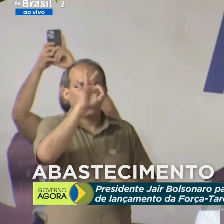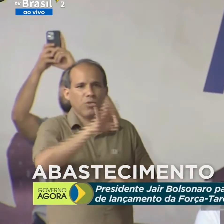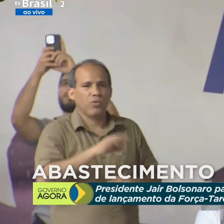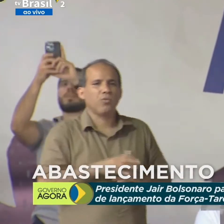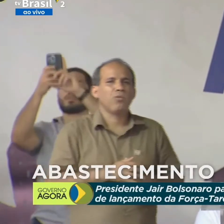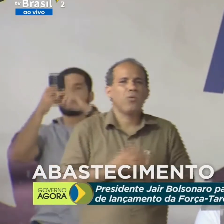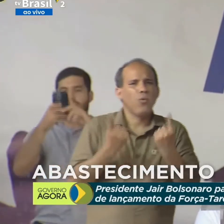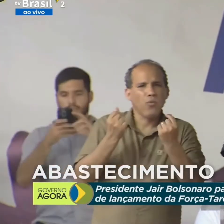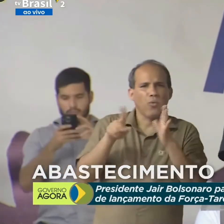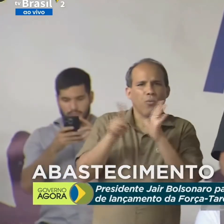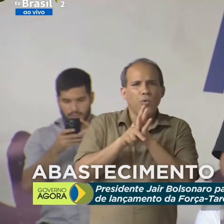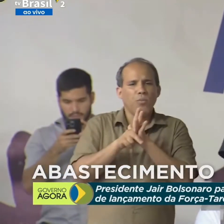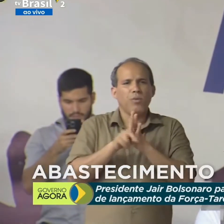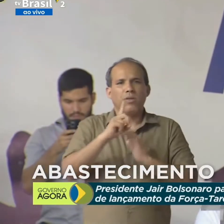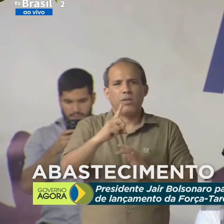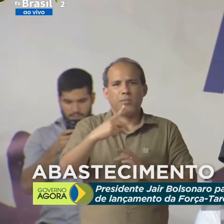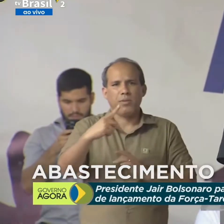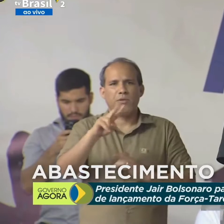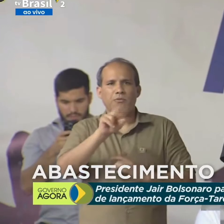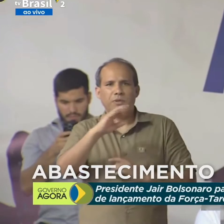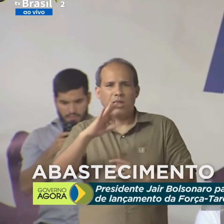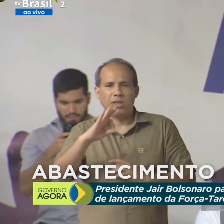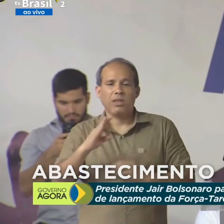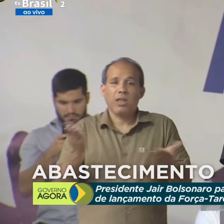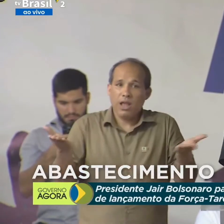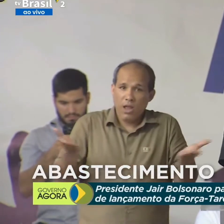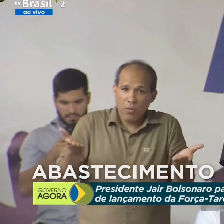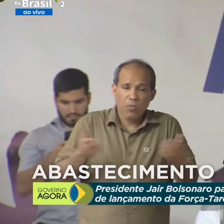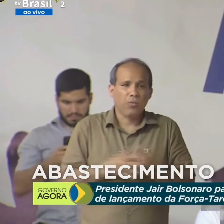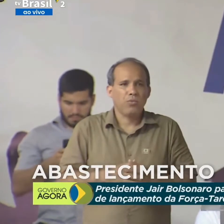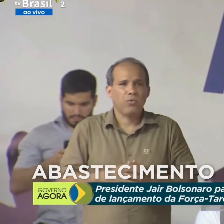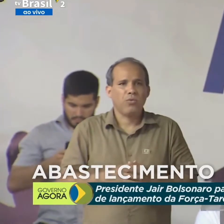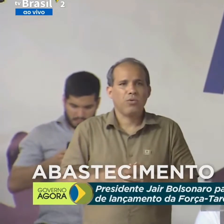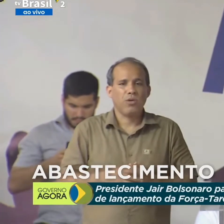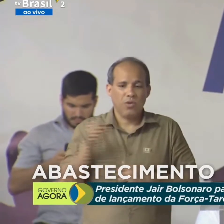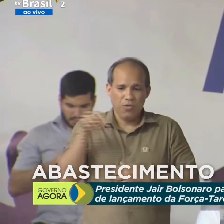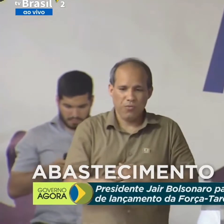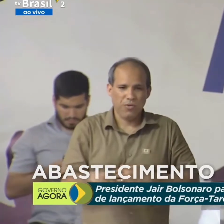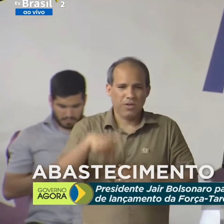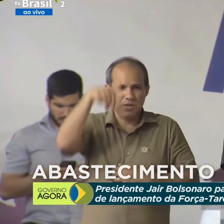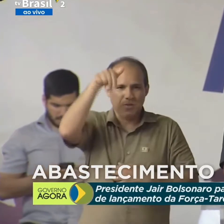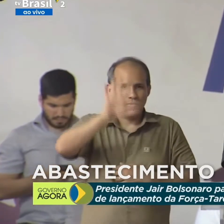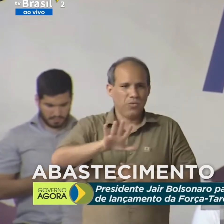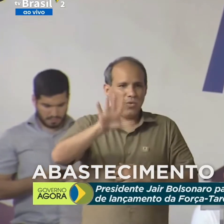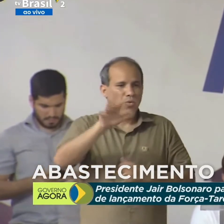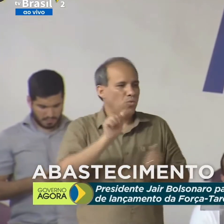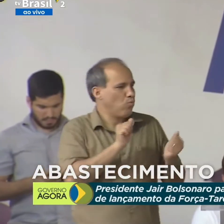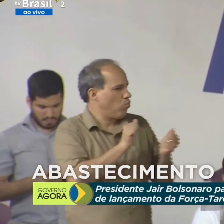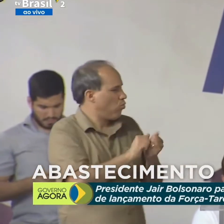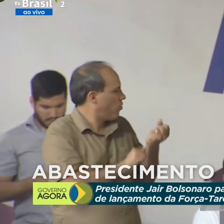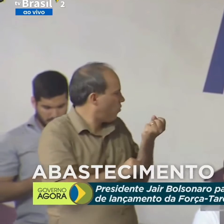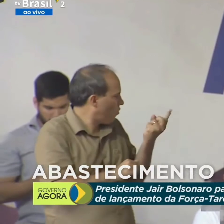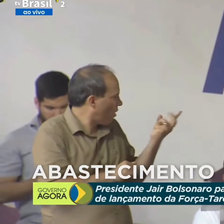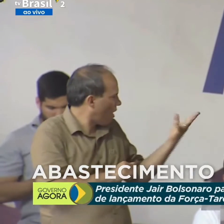90% o valor do DPVAT. E agora, já que eu estou no Nordeste, estou aqui com